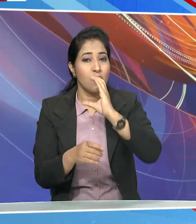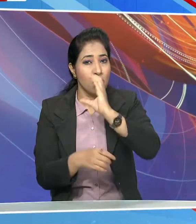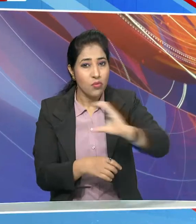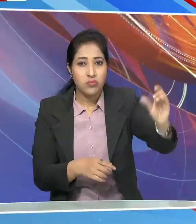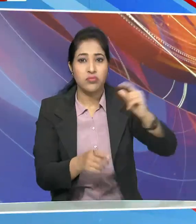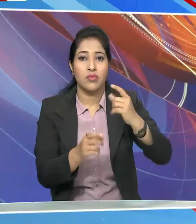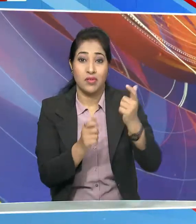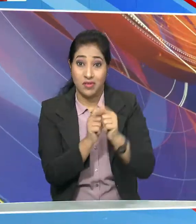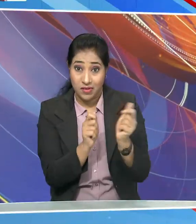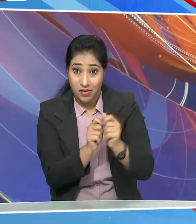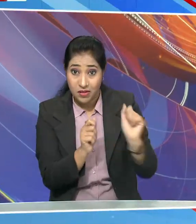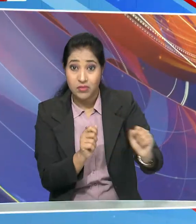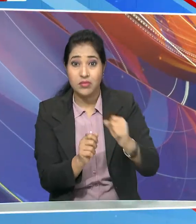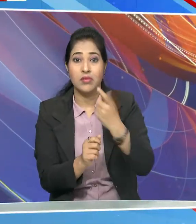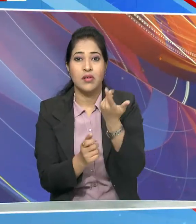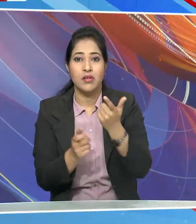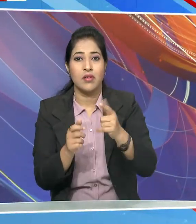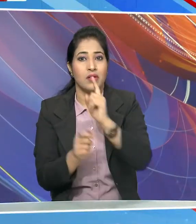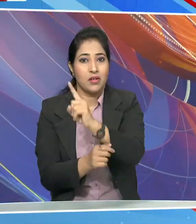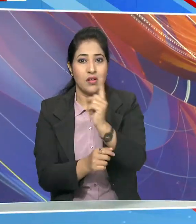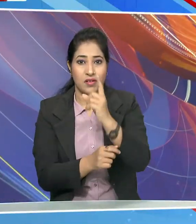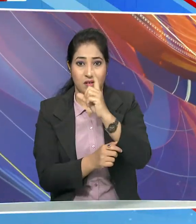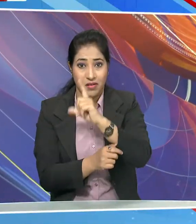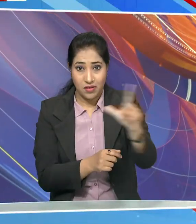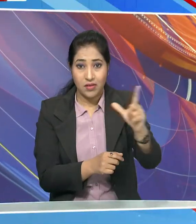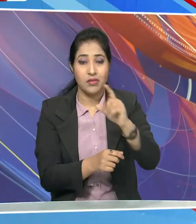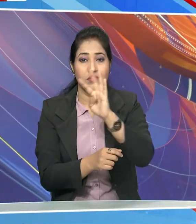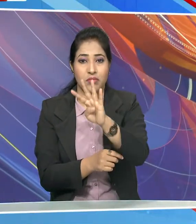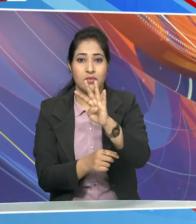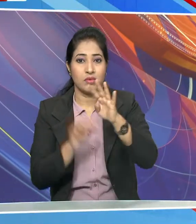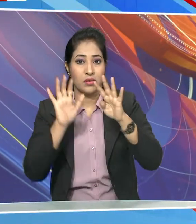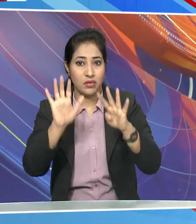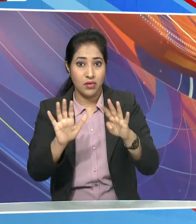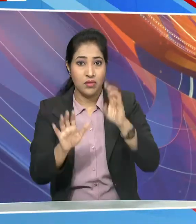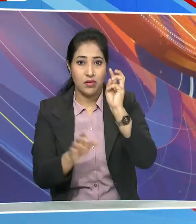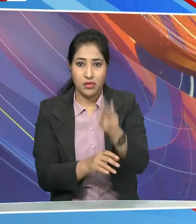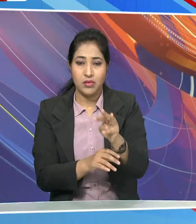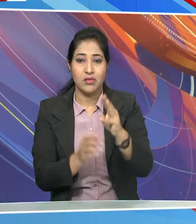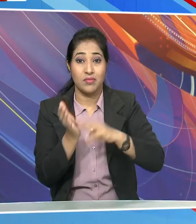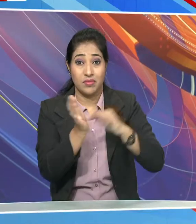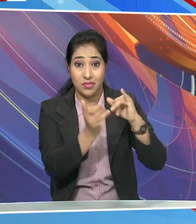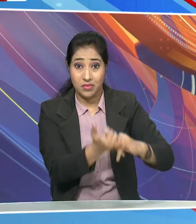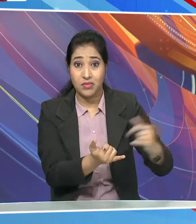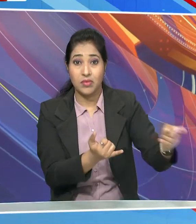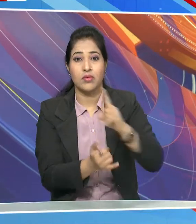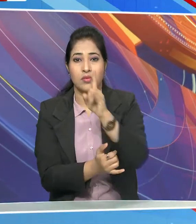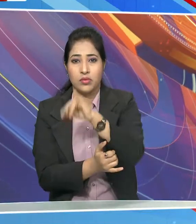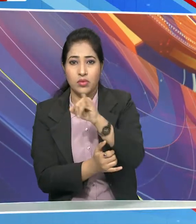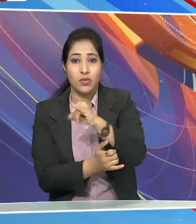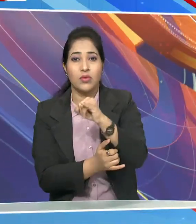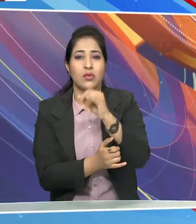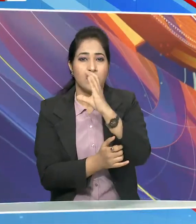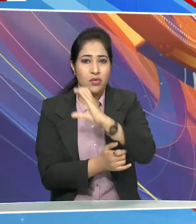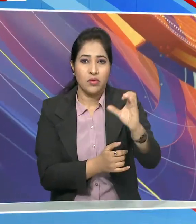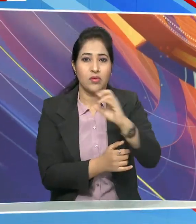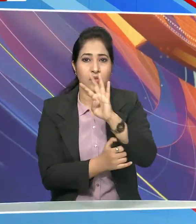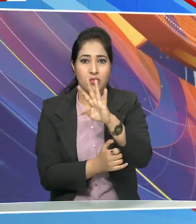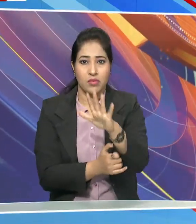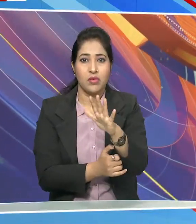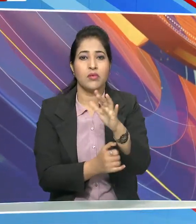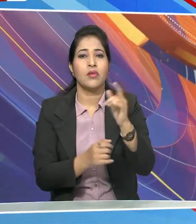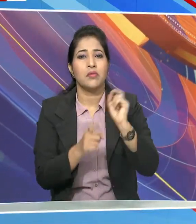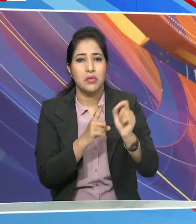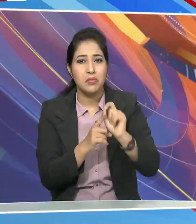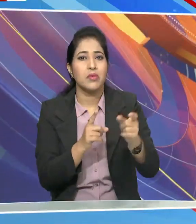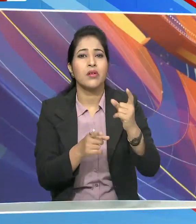इसमें से 11 लाख 49000 मनीष सिसोदिया और 16 करोड़ 45 लाख रुपए विंद को सेल्स प्राइवेट लिमिटेड